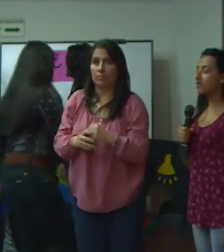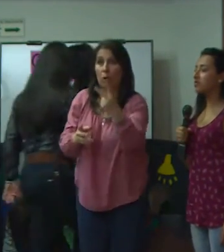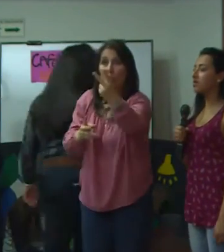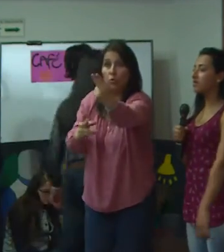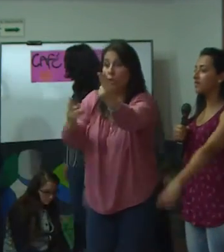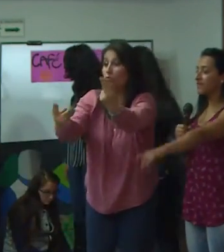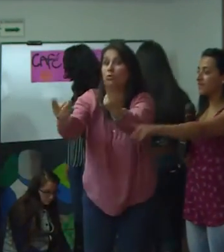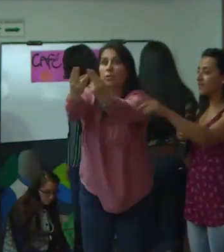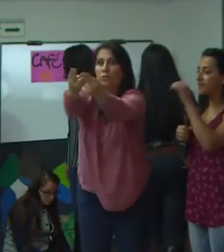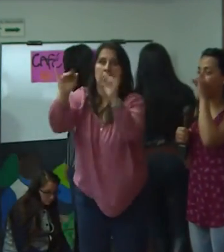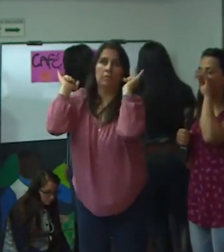Sonia, ya.